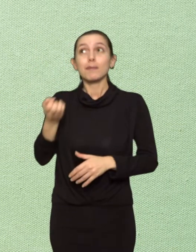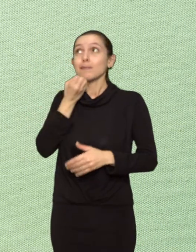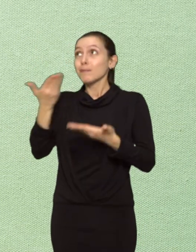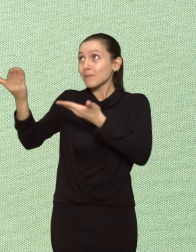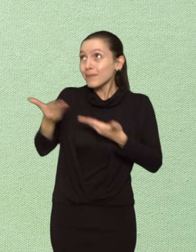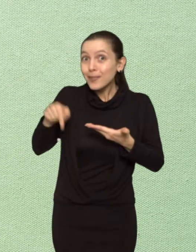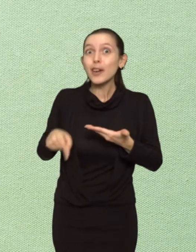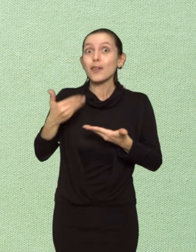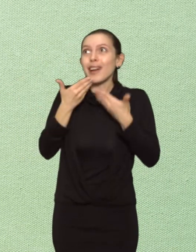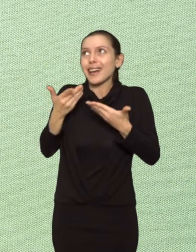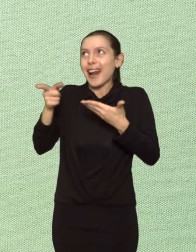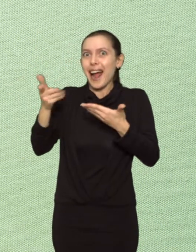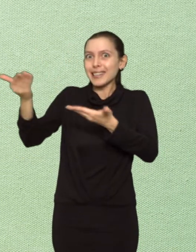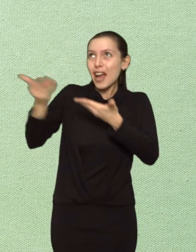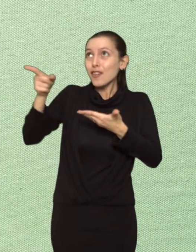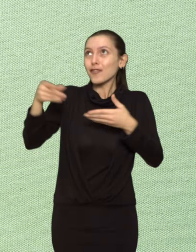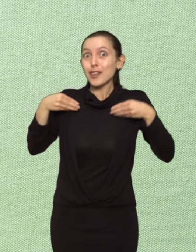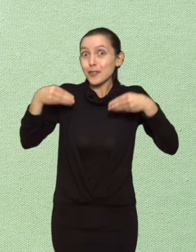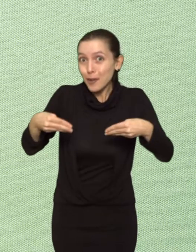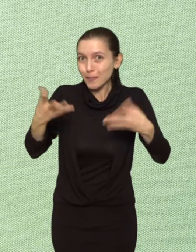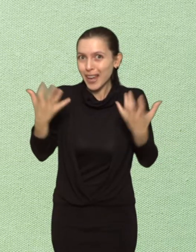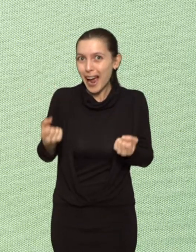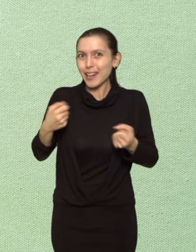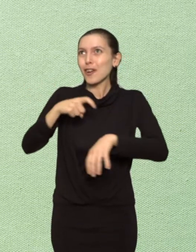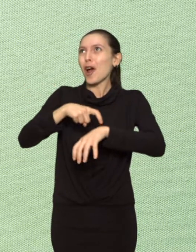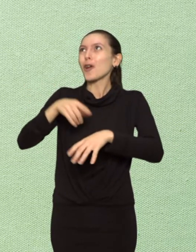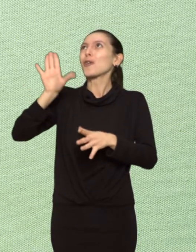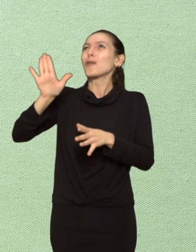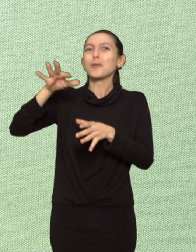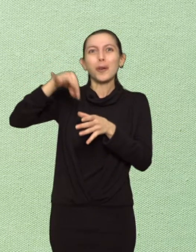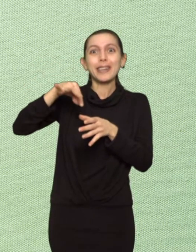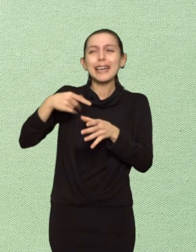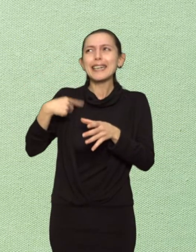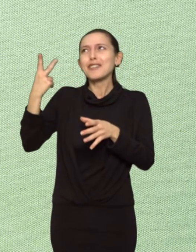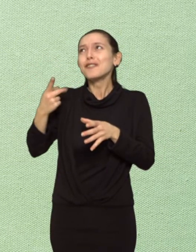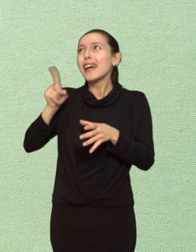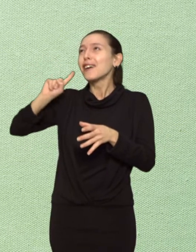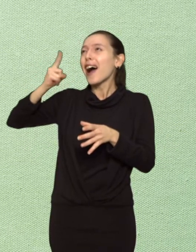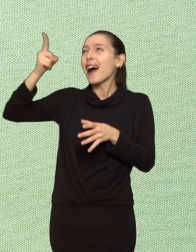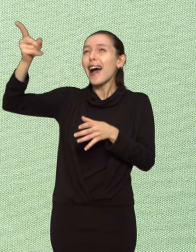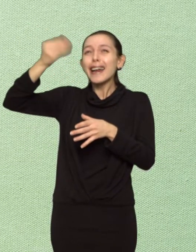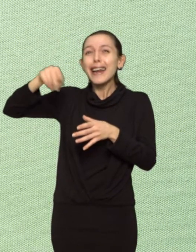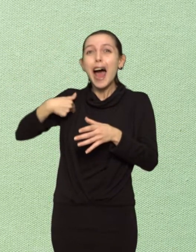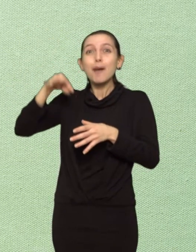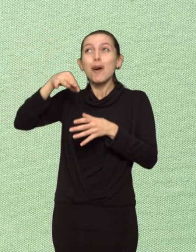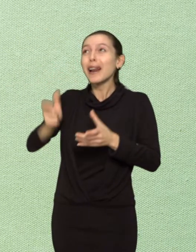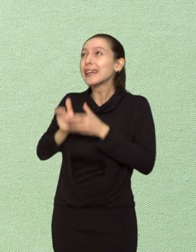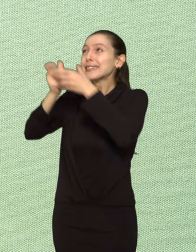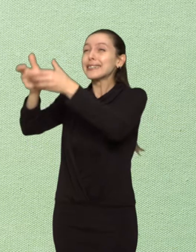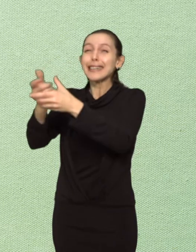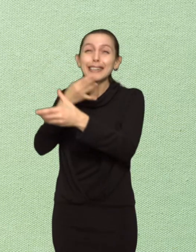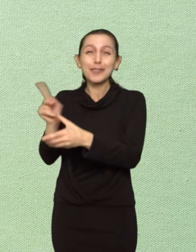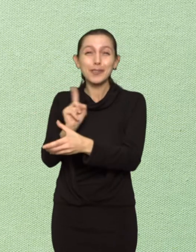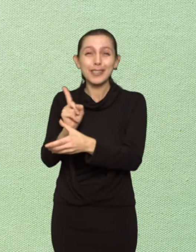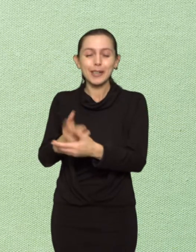aver accettato il nostro invito all'ora del tè, anche se non siamo riusciti a mandarti una tazzina di tè fino a